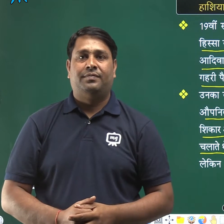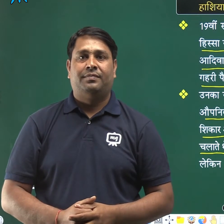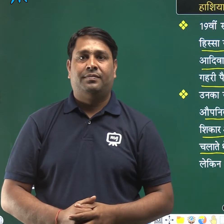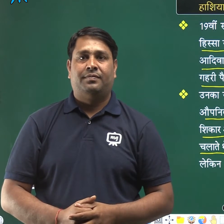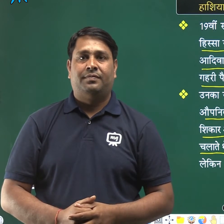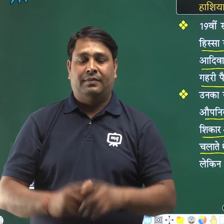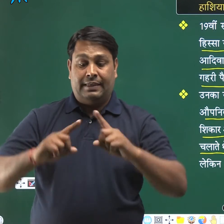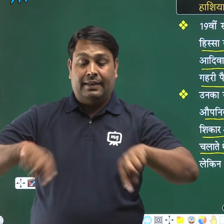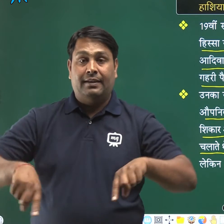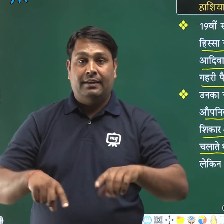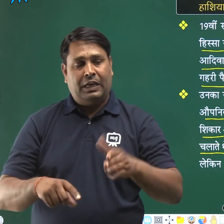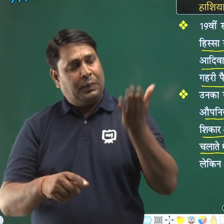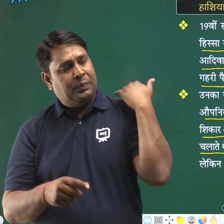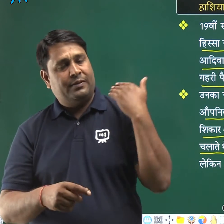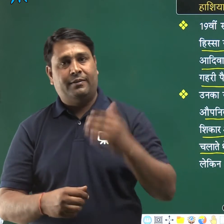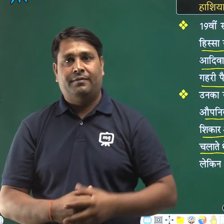लेकिन पिछले